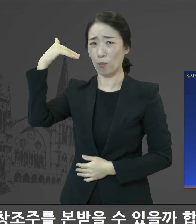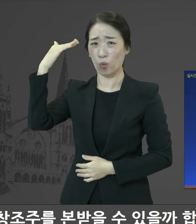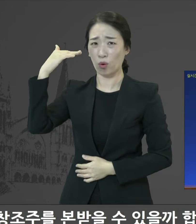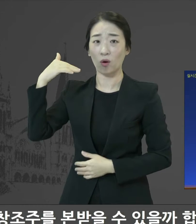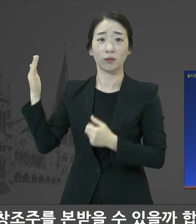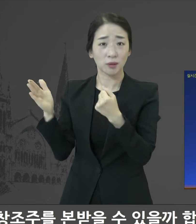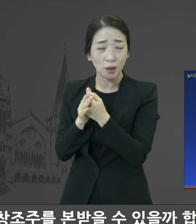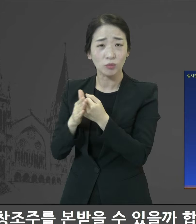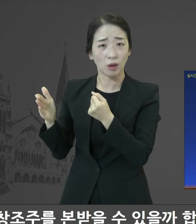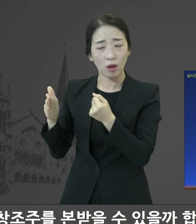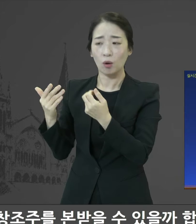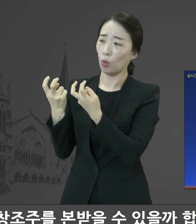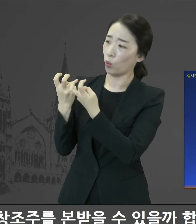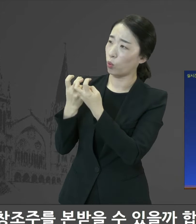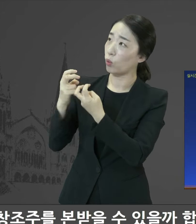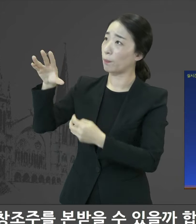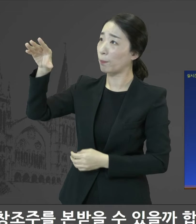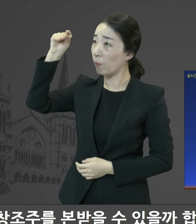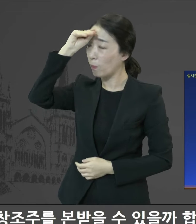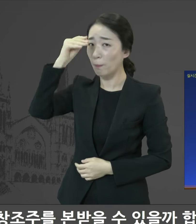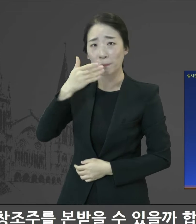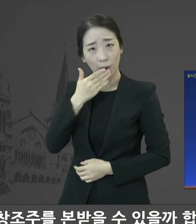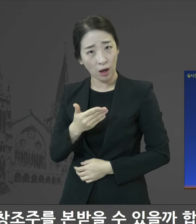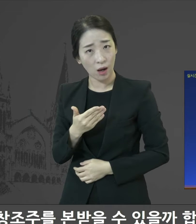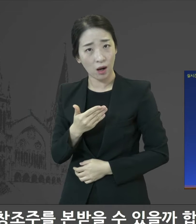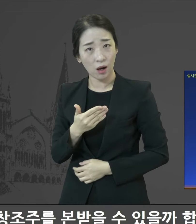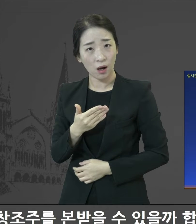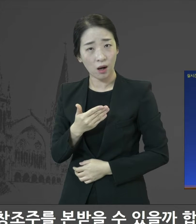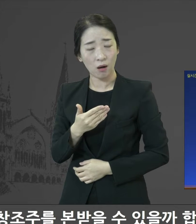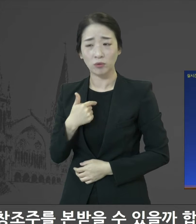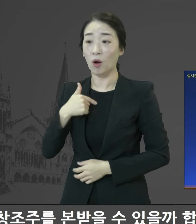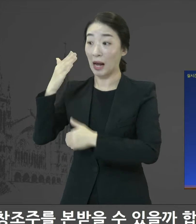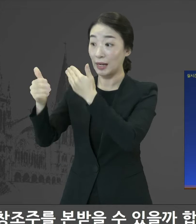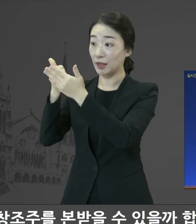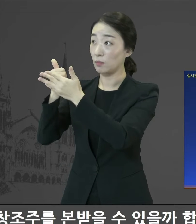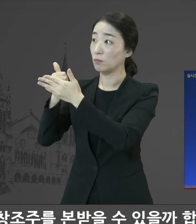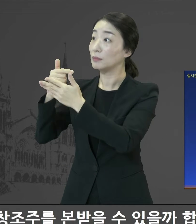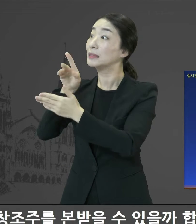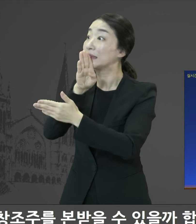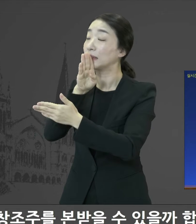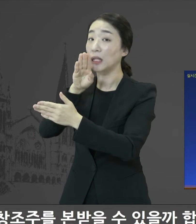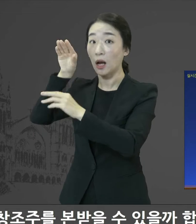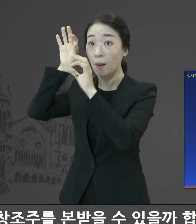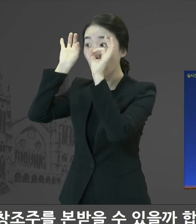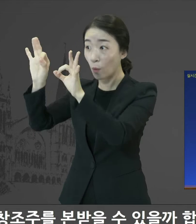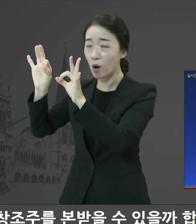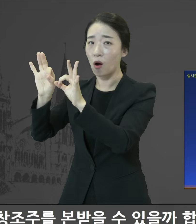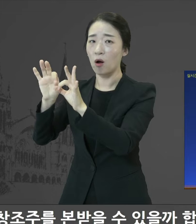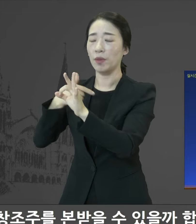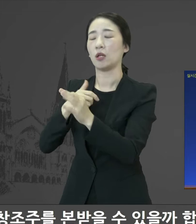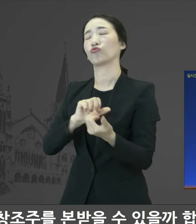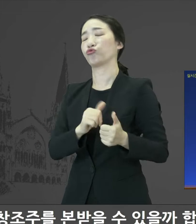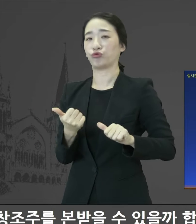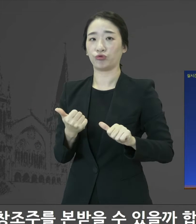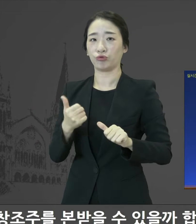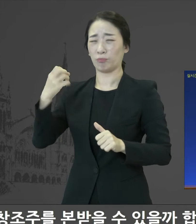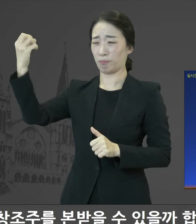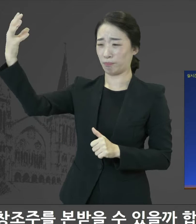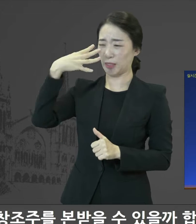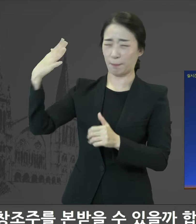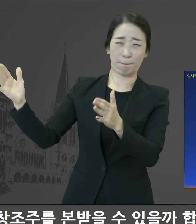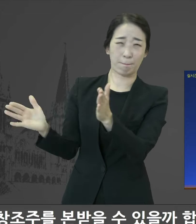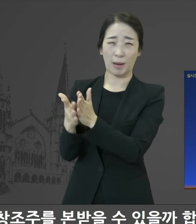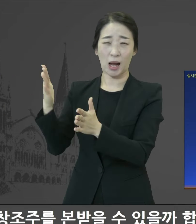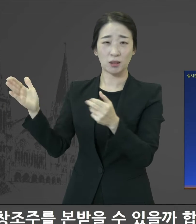속에 있는 광채를 우리의 육신으로 보면 사망이지 않습니까? 그래서 볼 수 없는 하나님을 어떻게 본받을